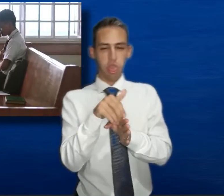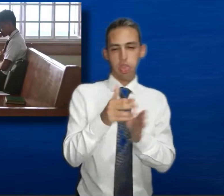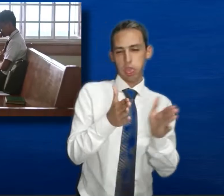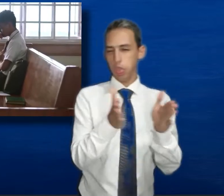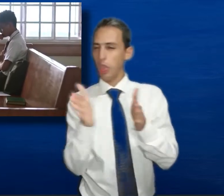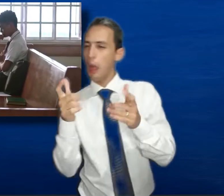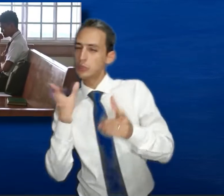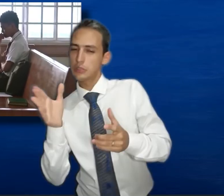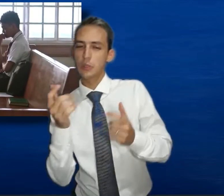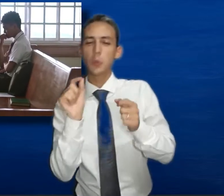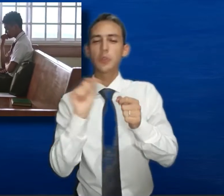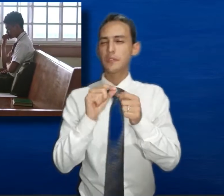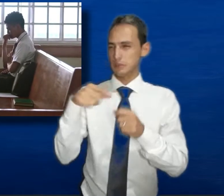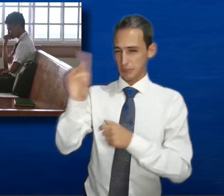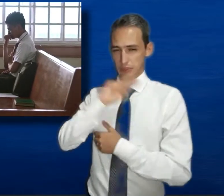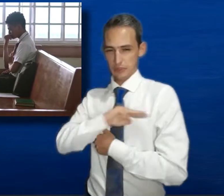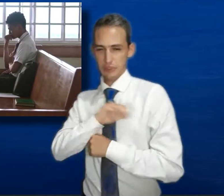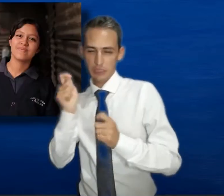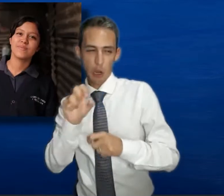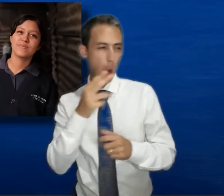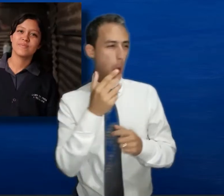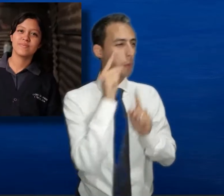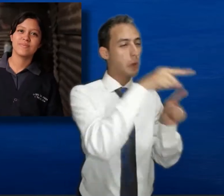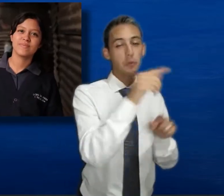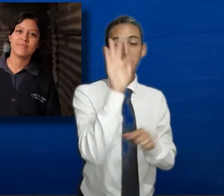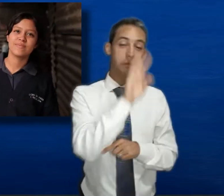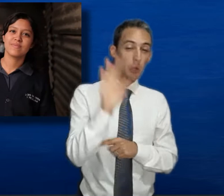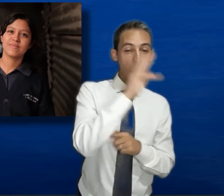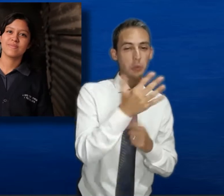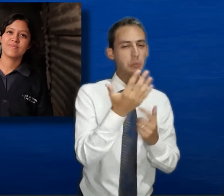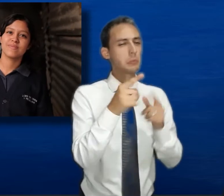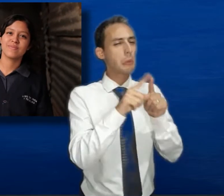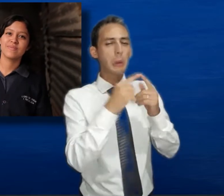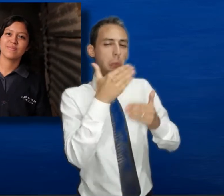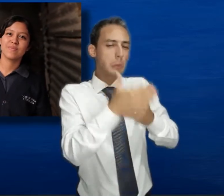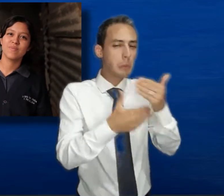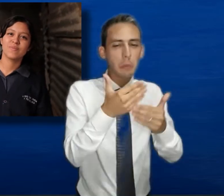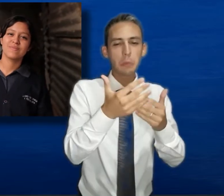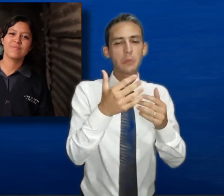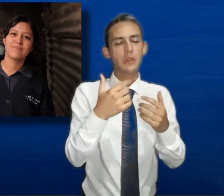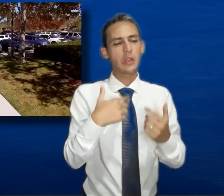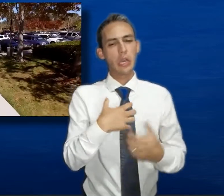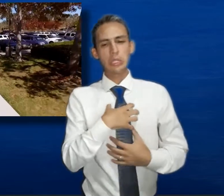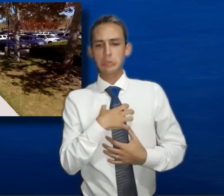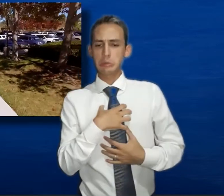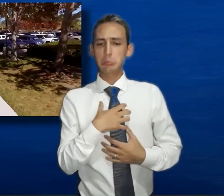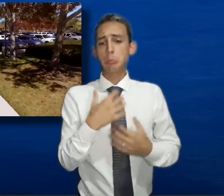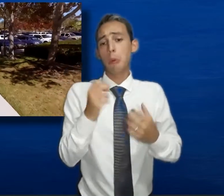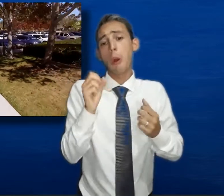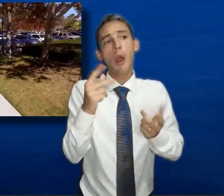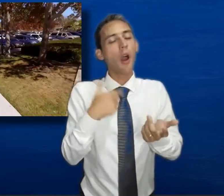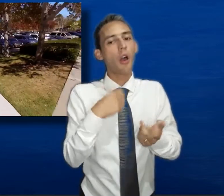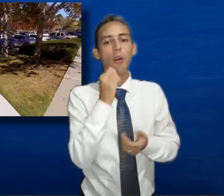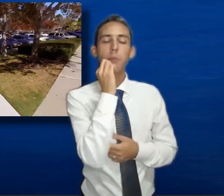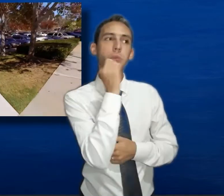ir. Talvez estejam se apegando firmemente aos sonhos de servir uma missão, de obter instrução formal, de iniciar uma carreira.